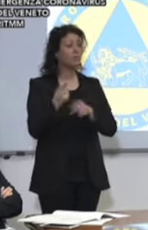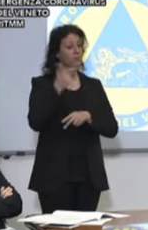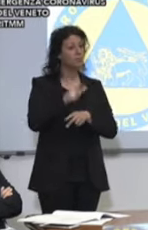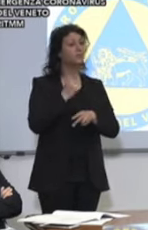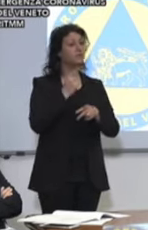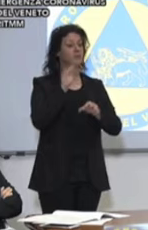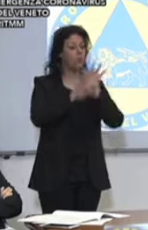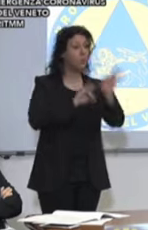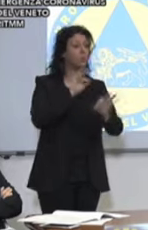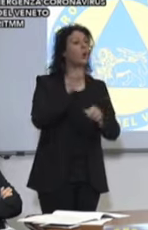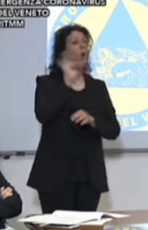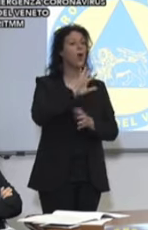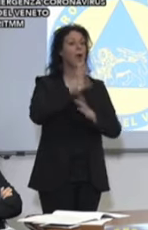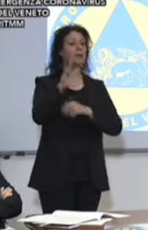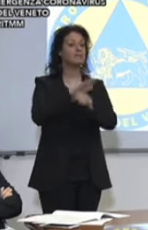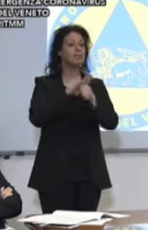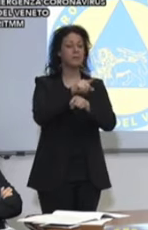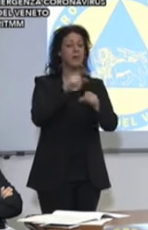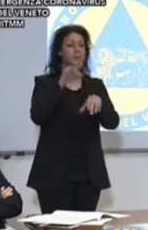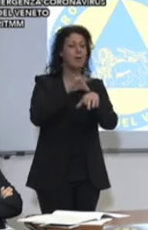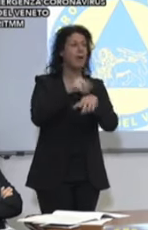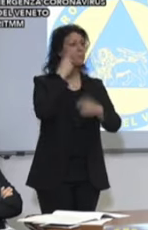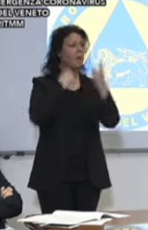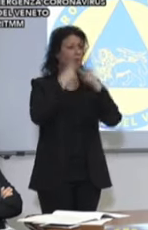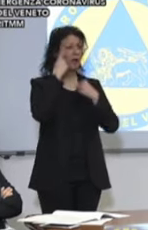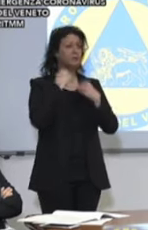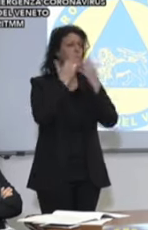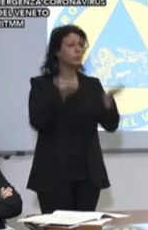magari vedi qualche familiare che sta male. La mascherina salva la vita.